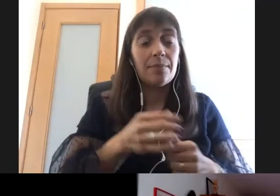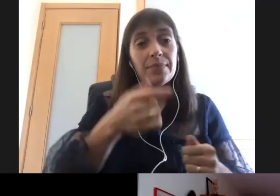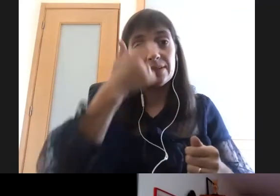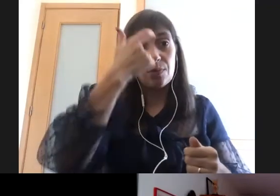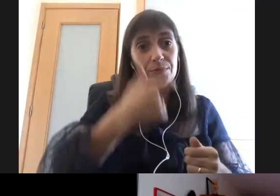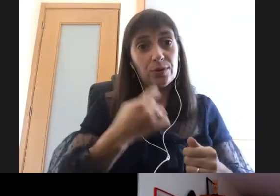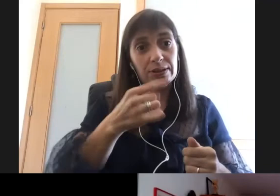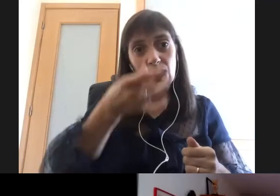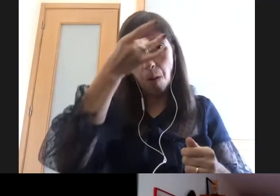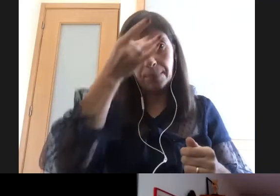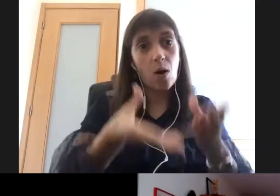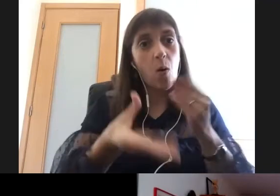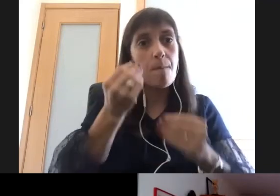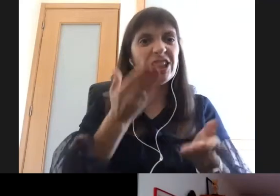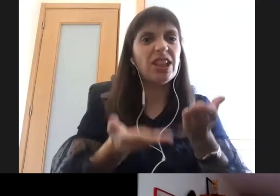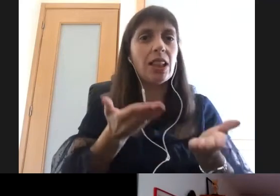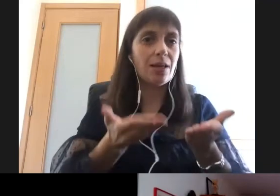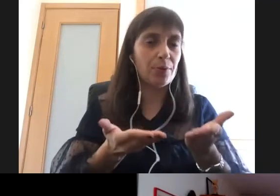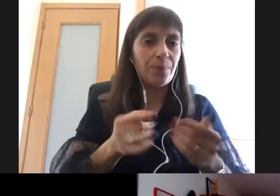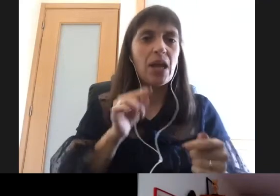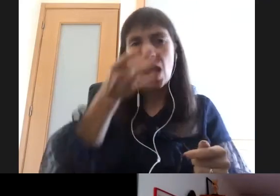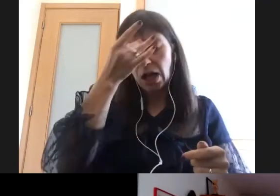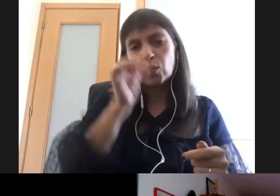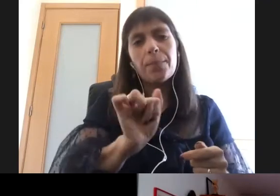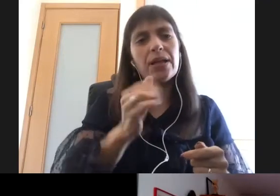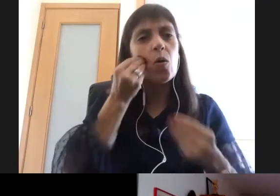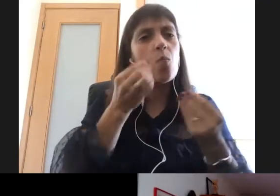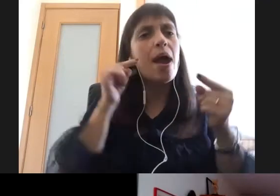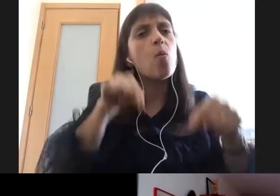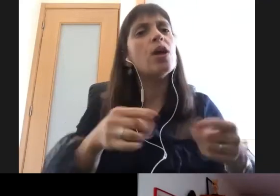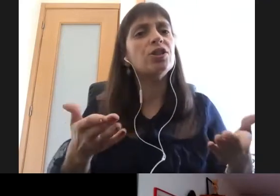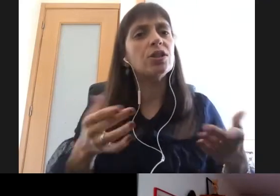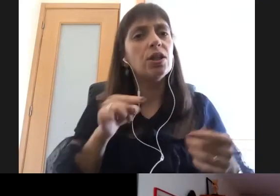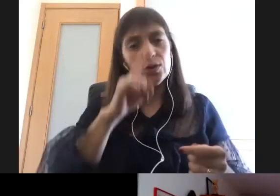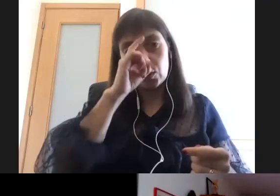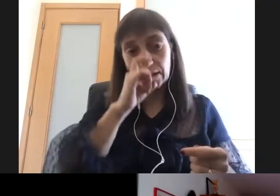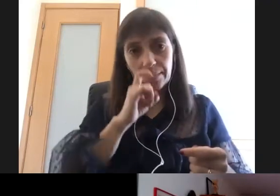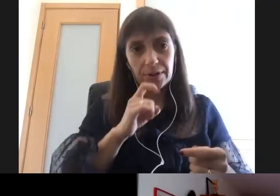mais equilibrada. Como é que é isso para você hoje, Pedro? Você leva dos dois lados?